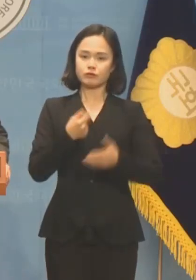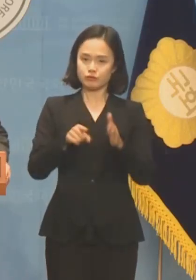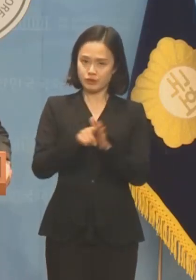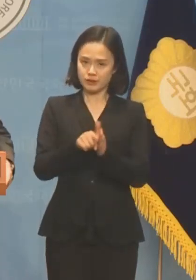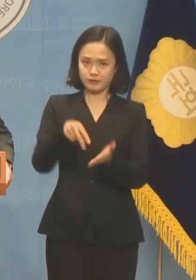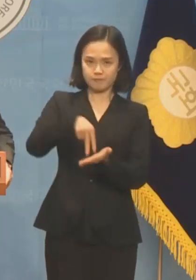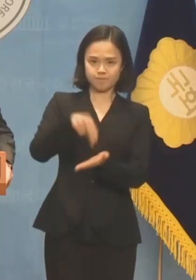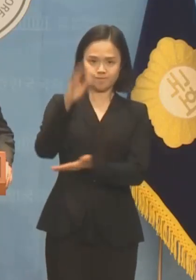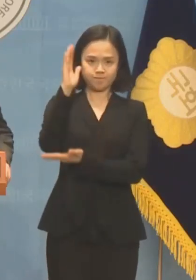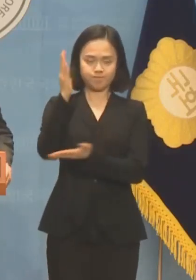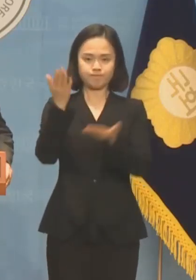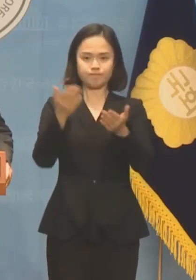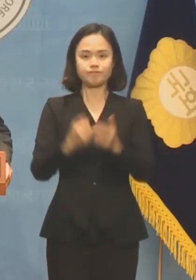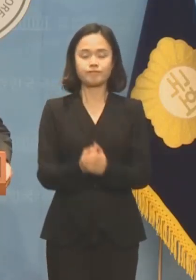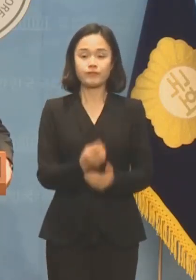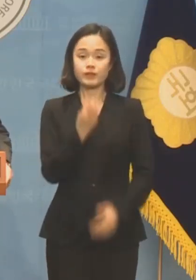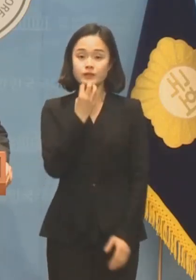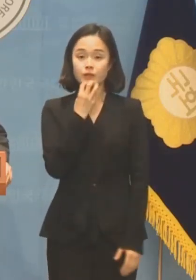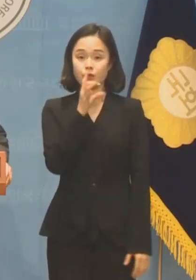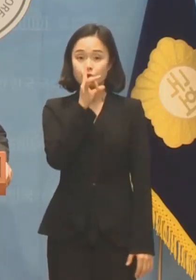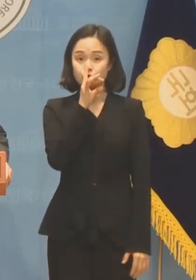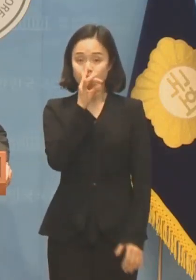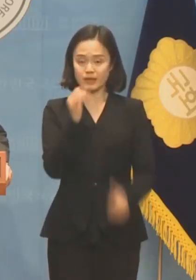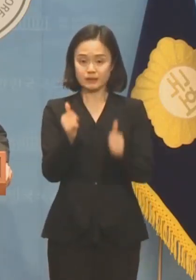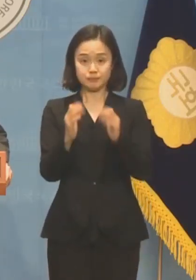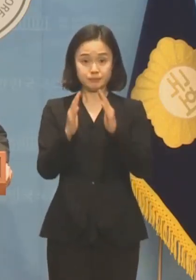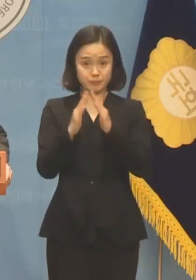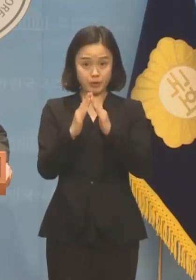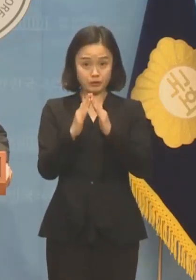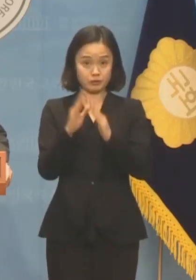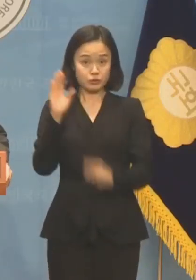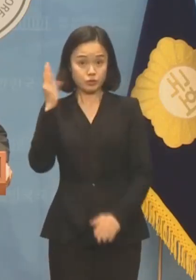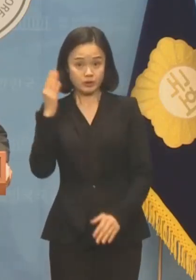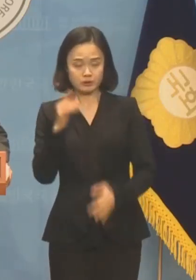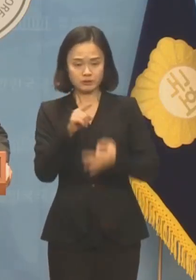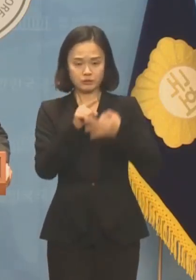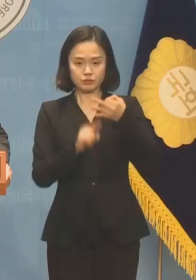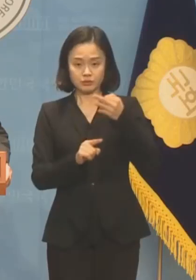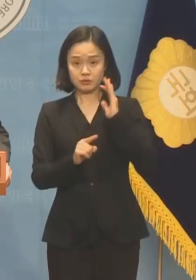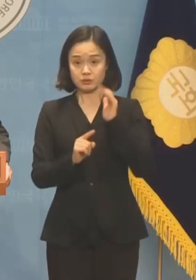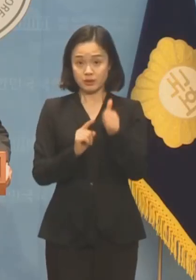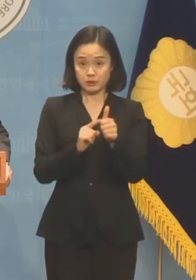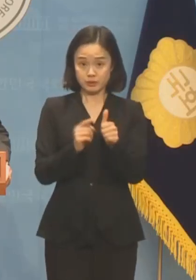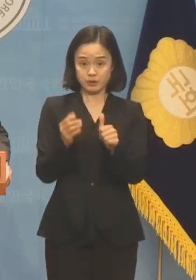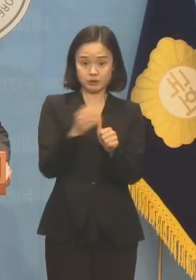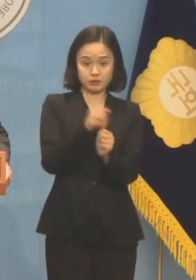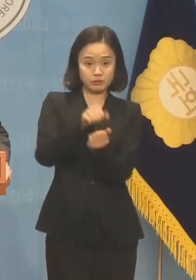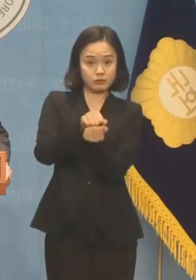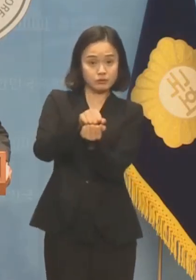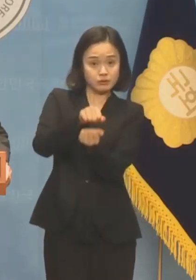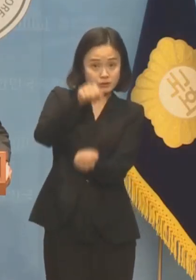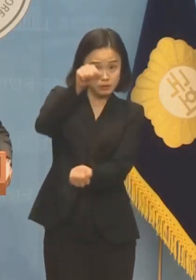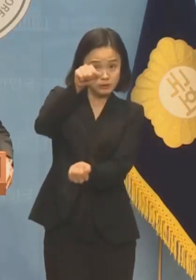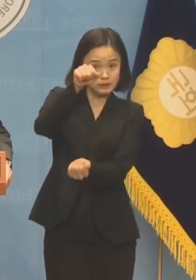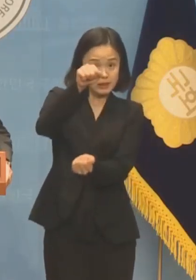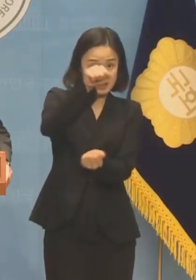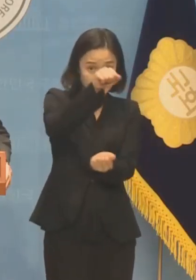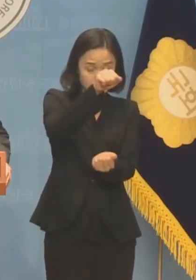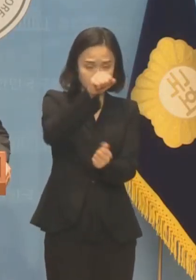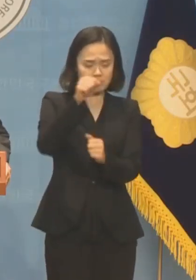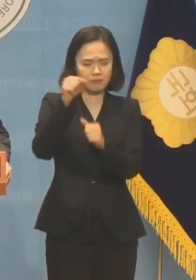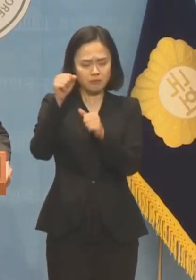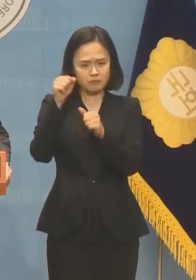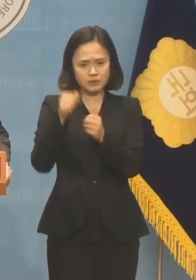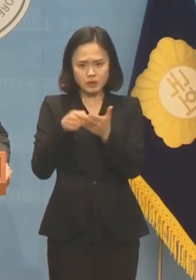서울중앙지법은 최근 윤석열 대통령에 대한 체포영장 청구 및 기각 의혹에 대해 국민의